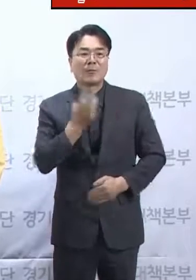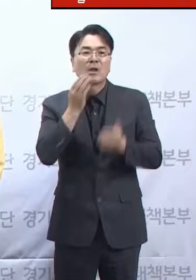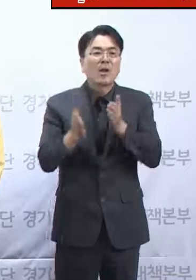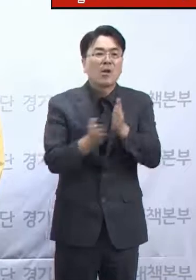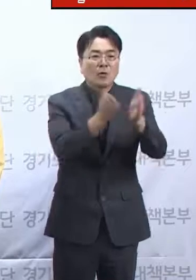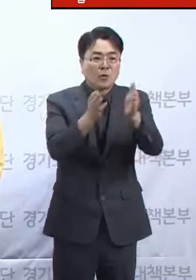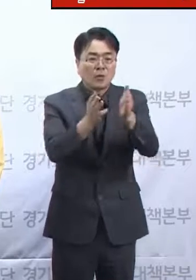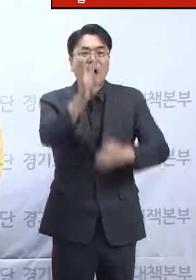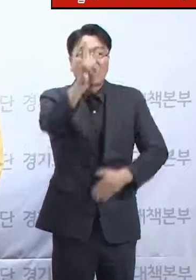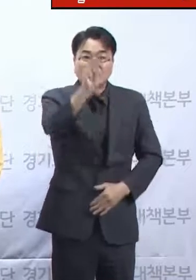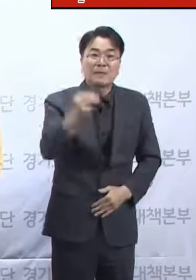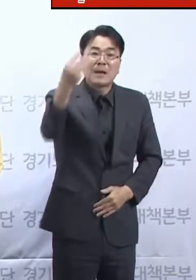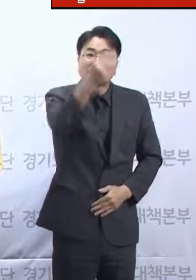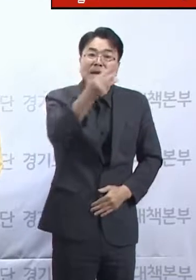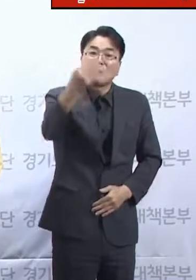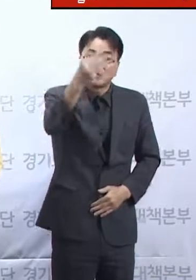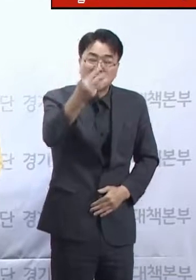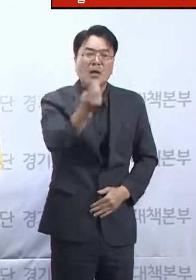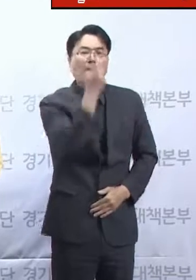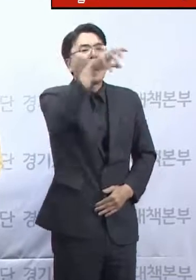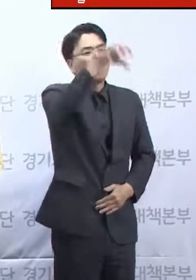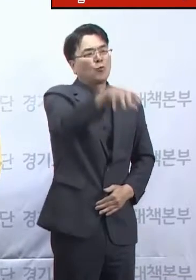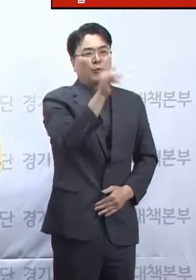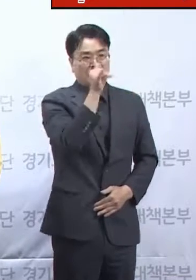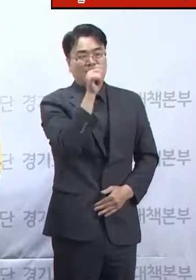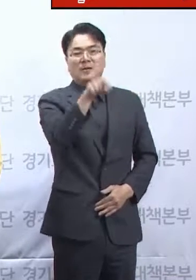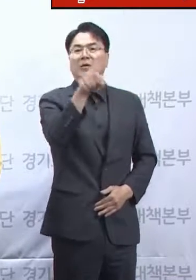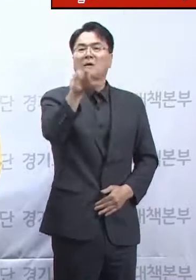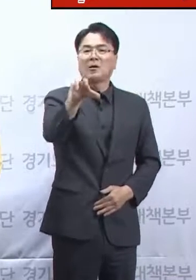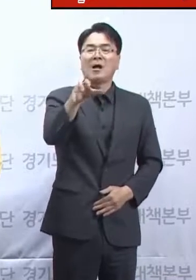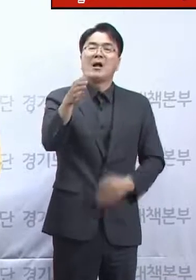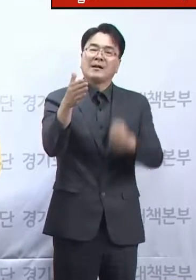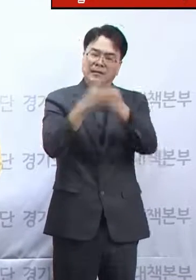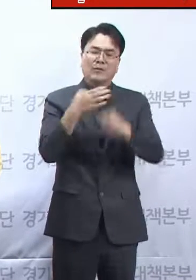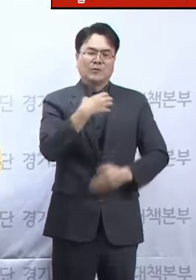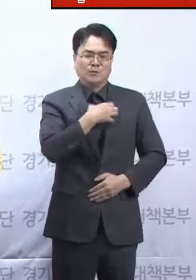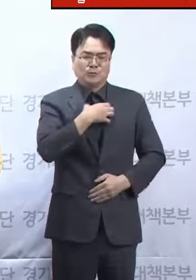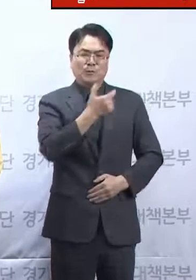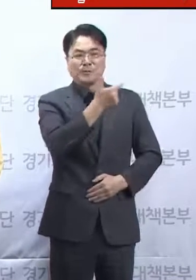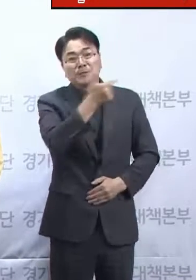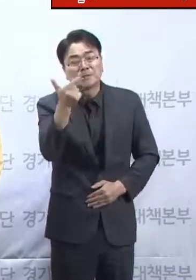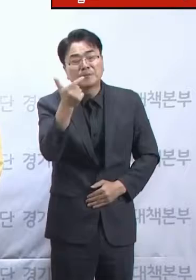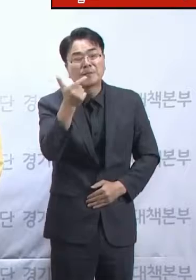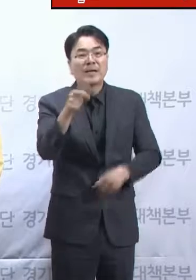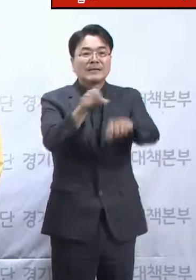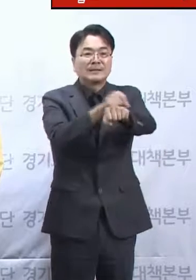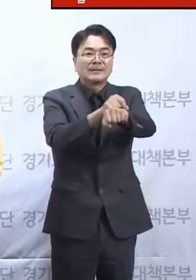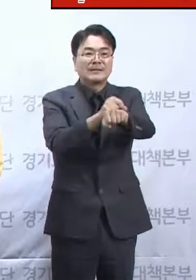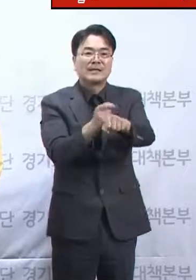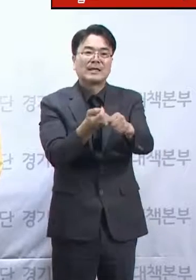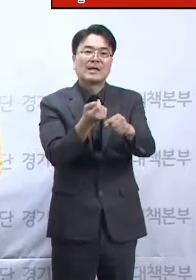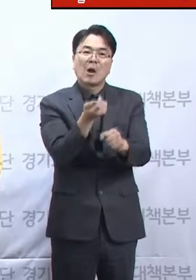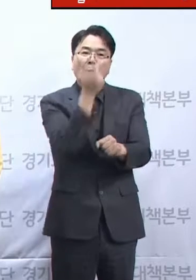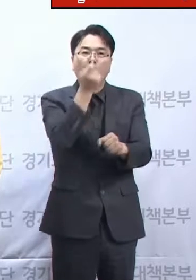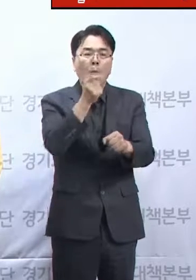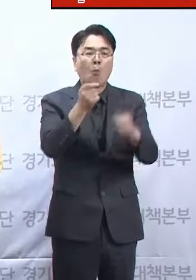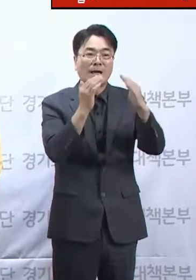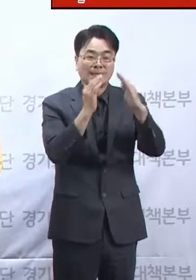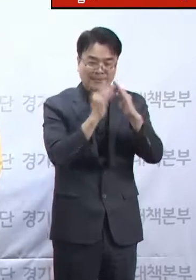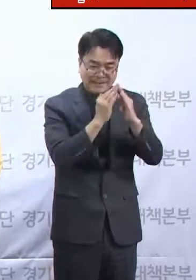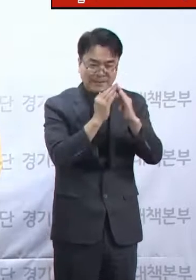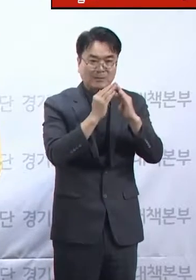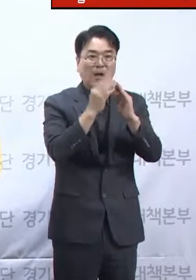3만 3천여 개의 학원과 교습소가 있어서 무엇보다도 위험하다고 생각합니다. 특히 독서실이나 PC방